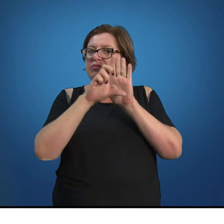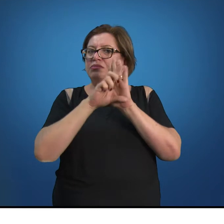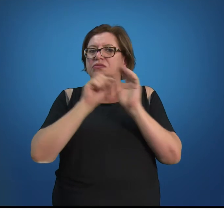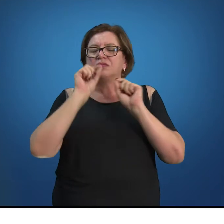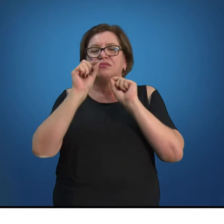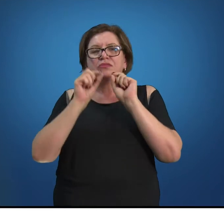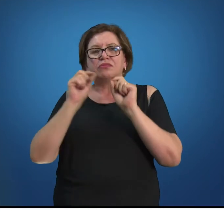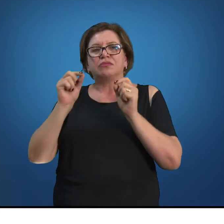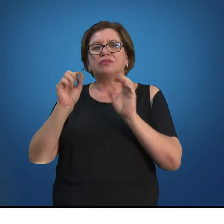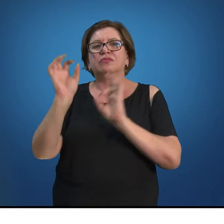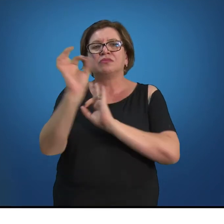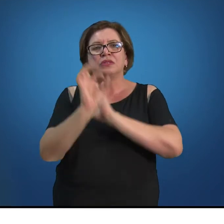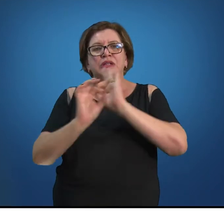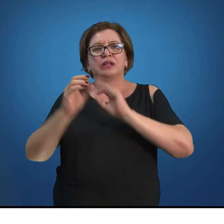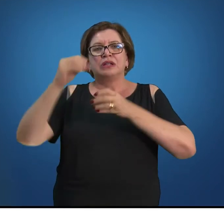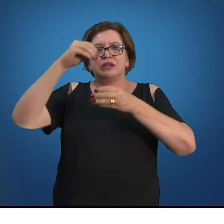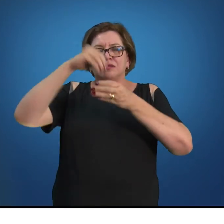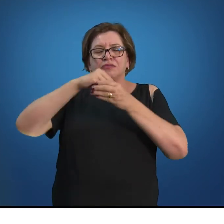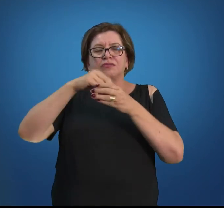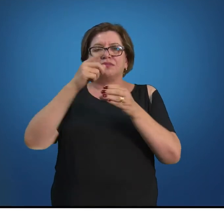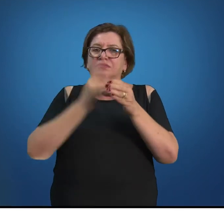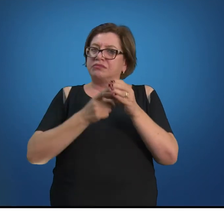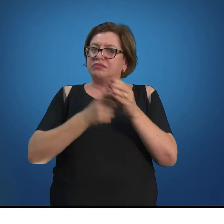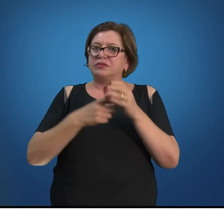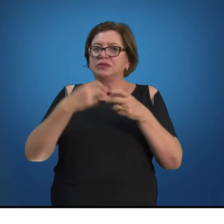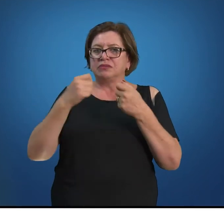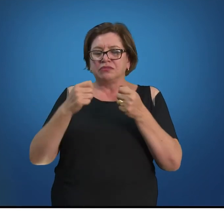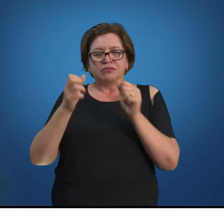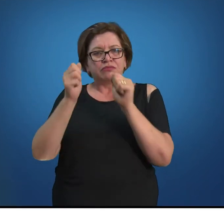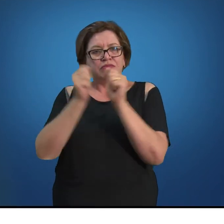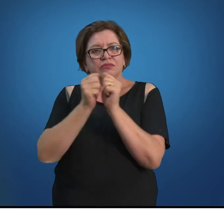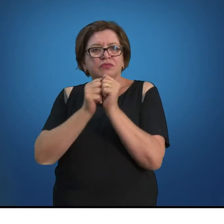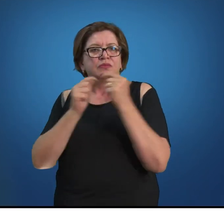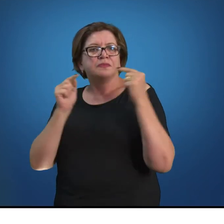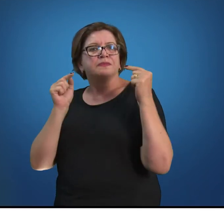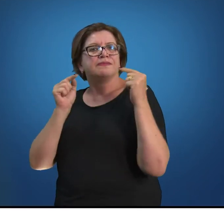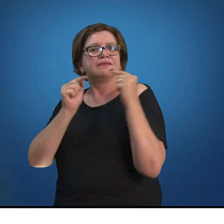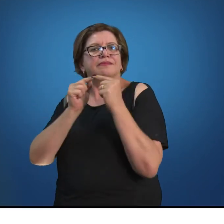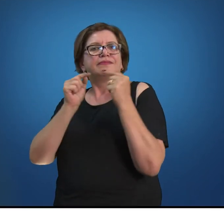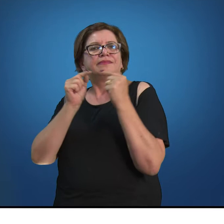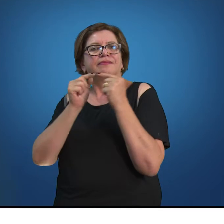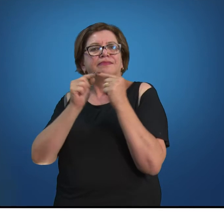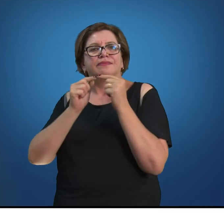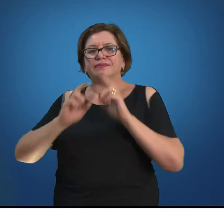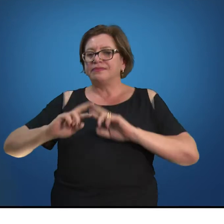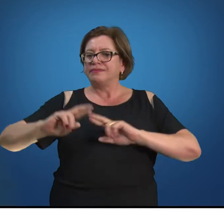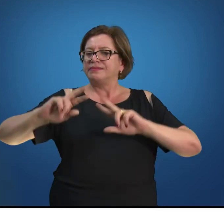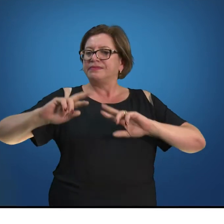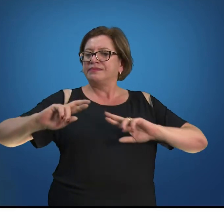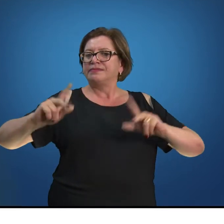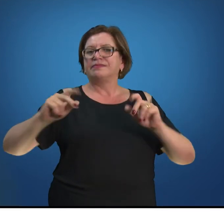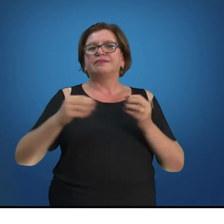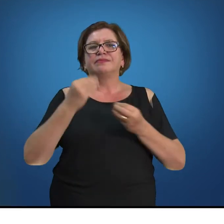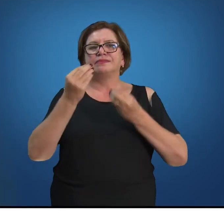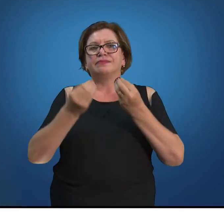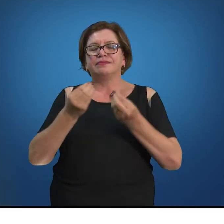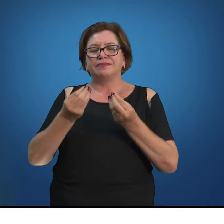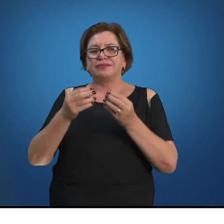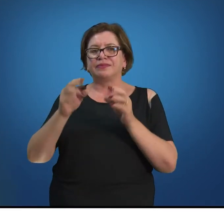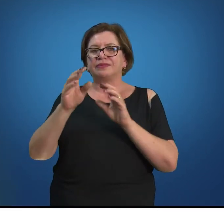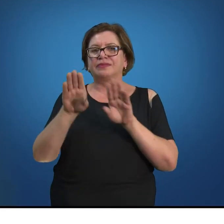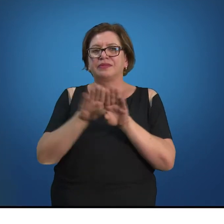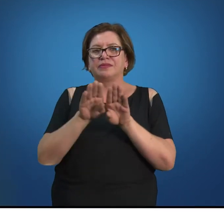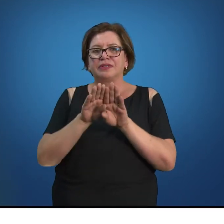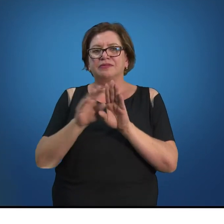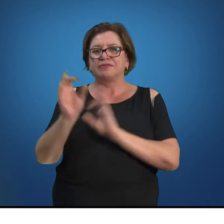proposto para um âmbito municipal e que ele deve estar, de alguma forma, relacionado em diferentes frentes, ou seja, na elaboração